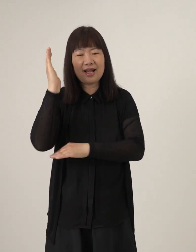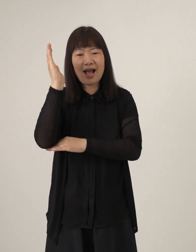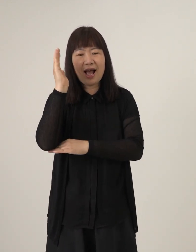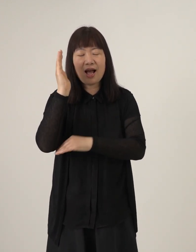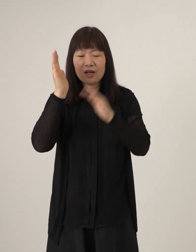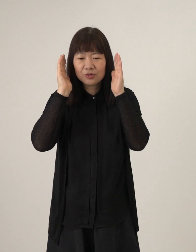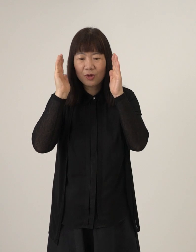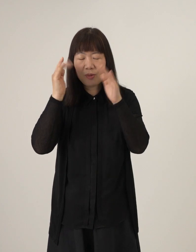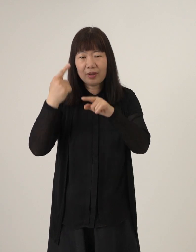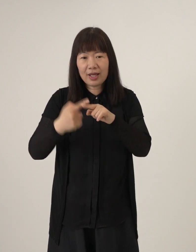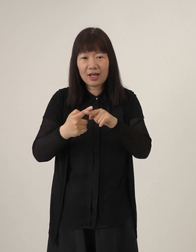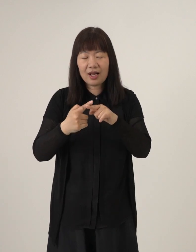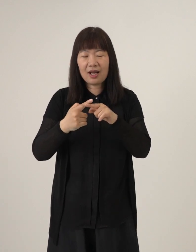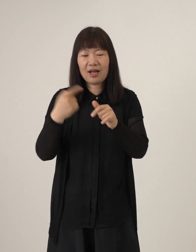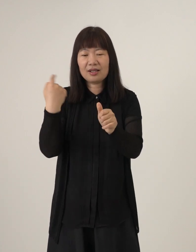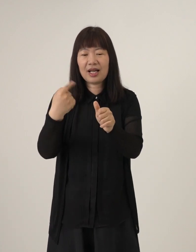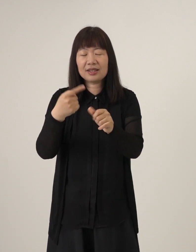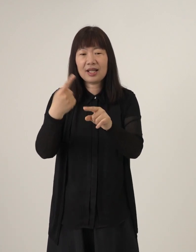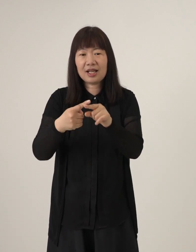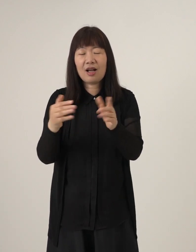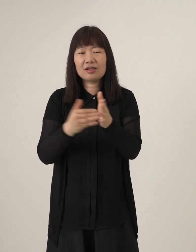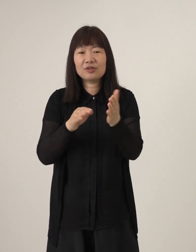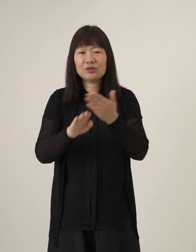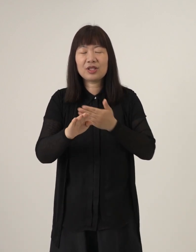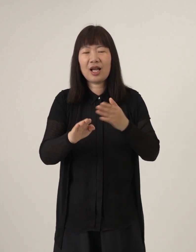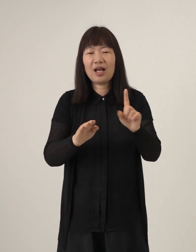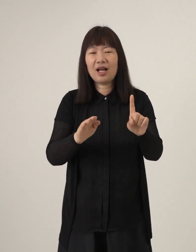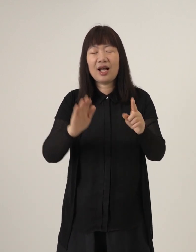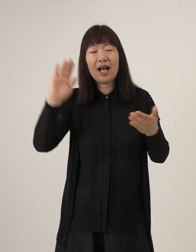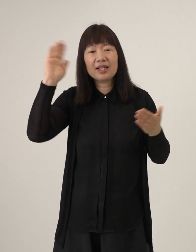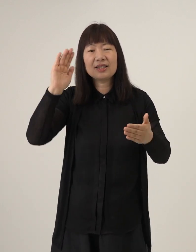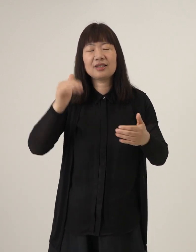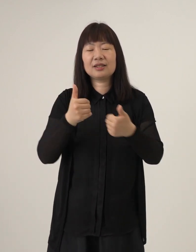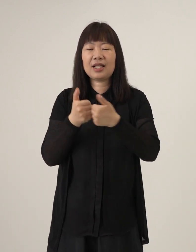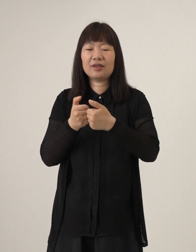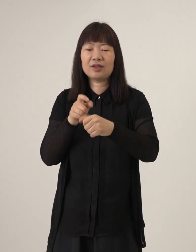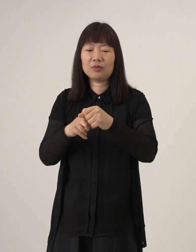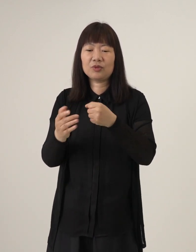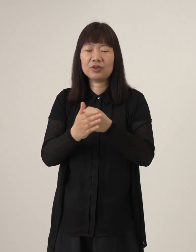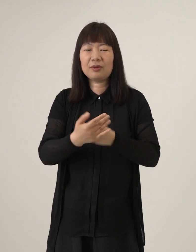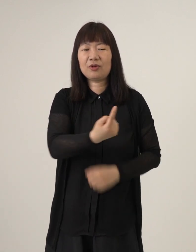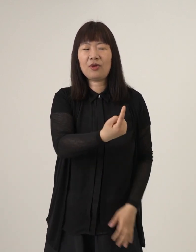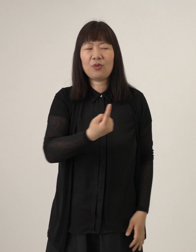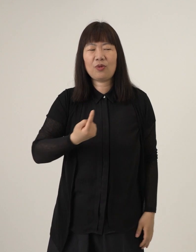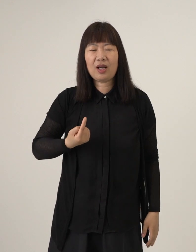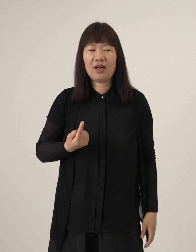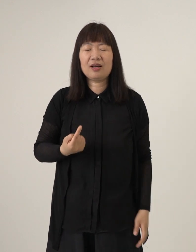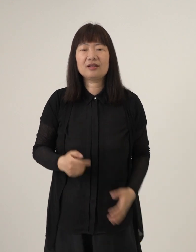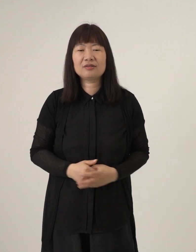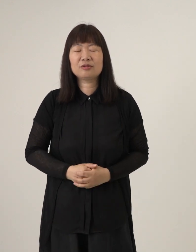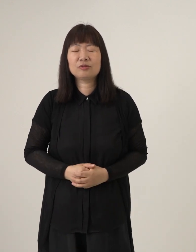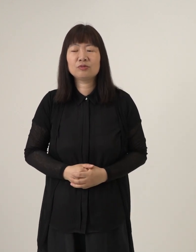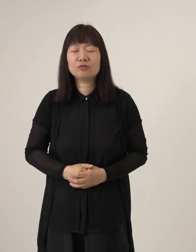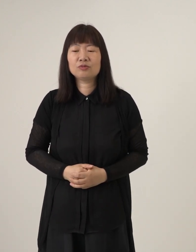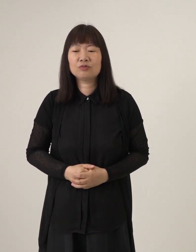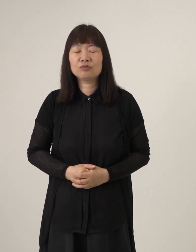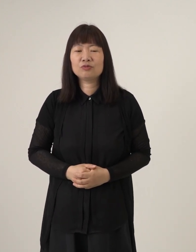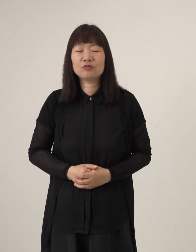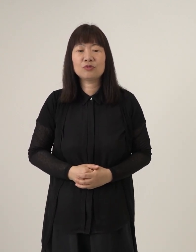수업을 마쳤는데 한 학생이 상담을 하러 왔어요. 무슨